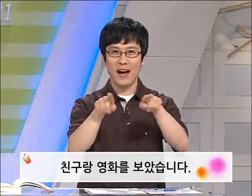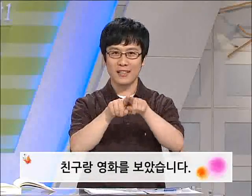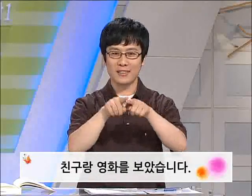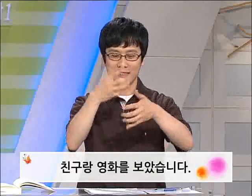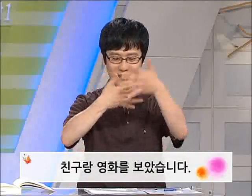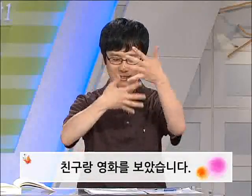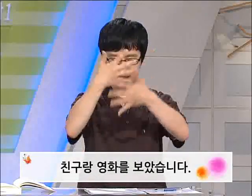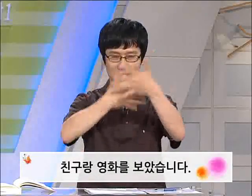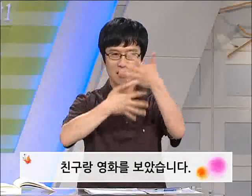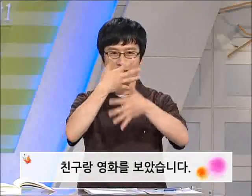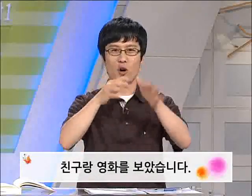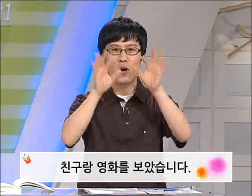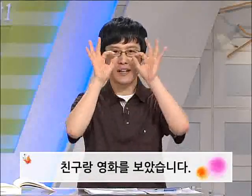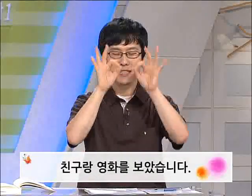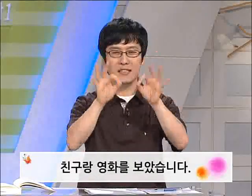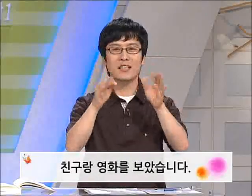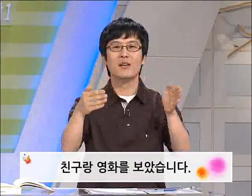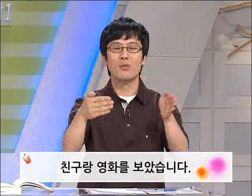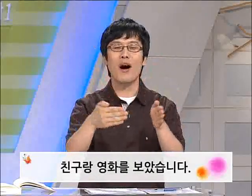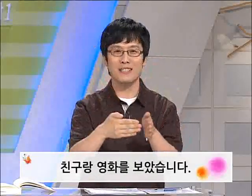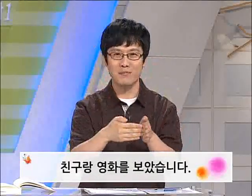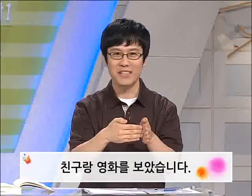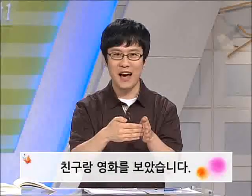친구랑 영화를 보았습니다.